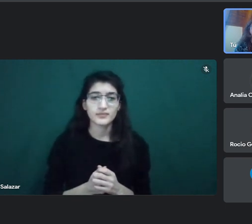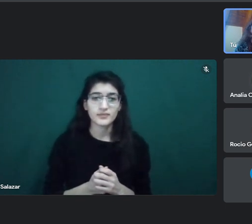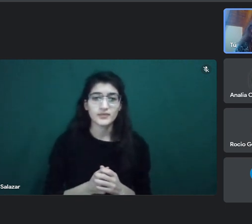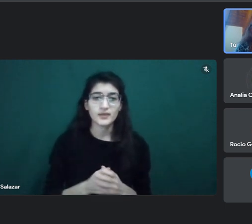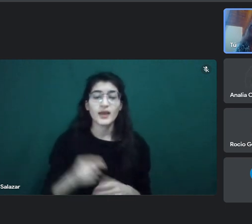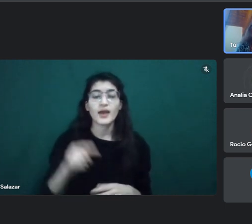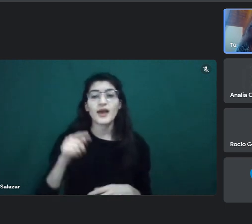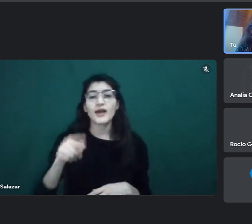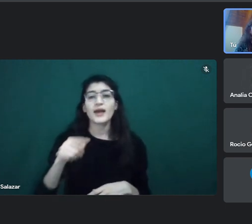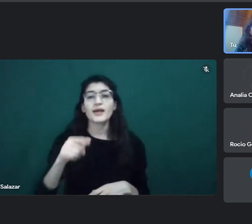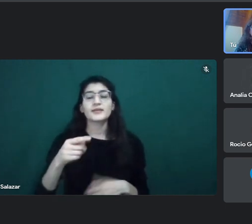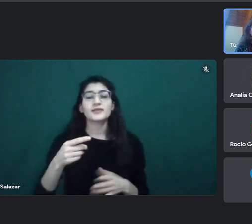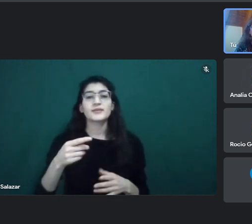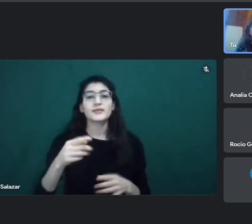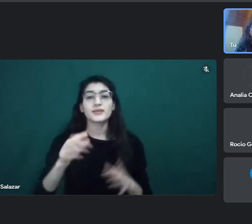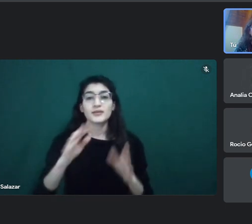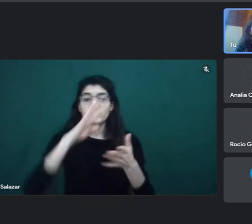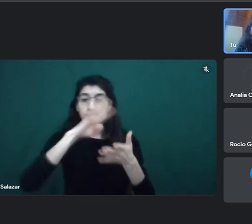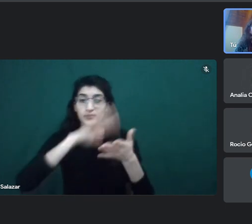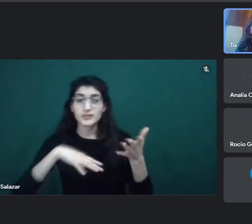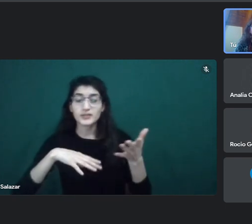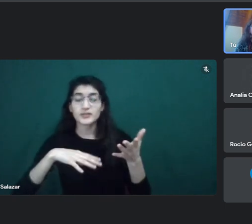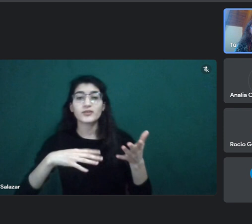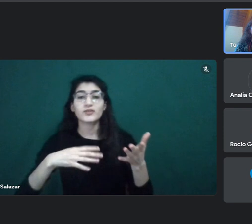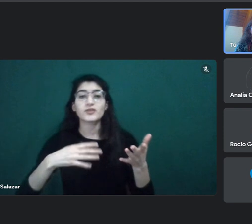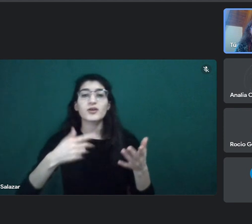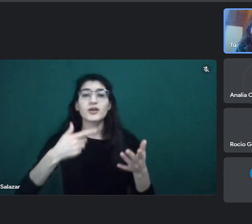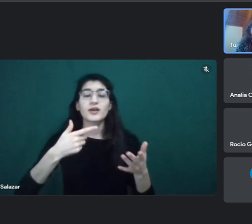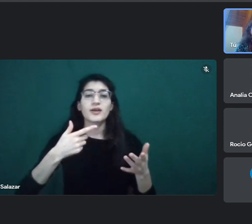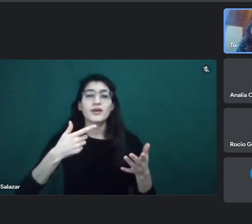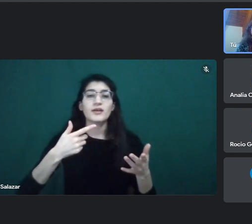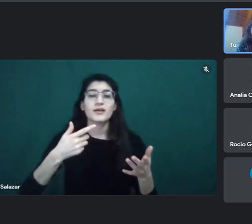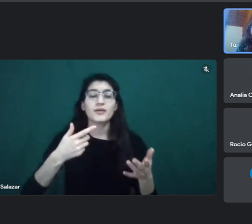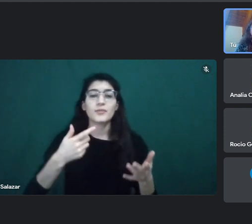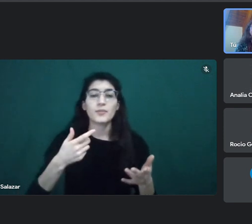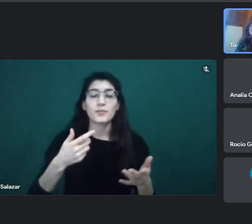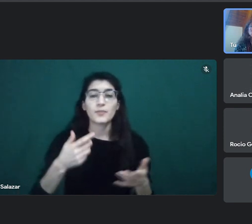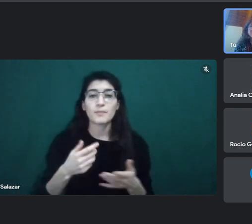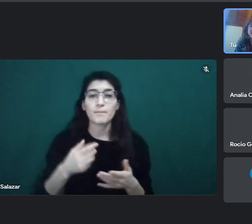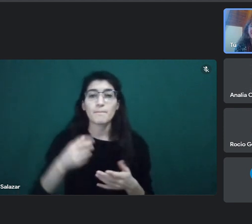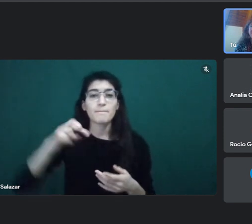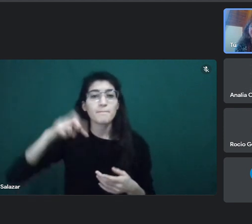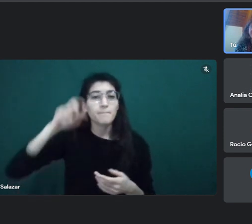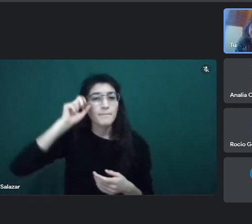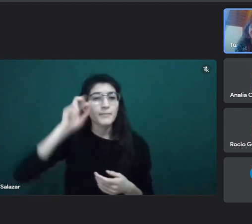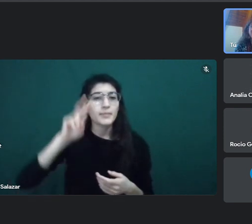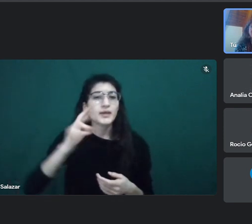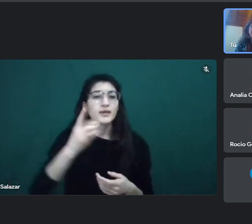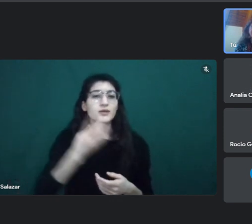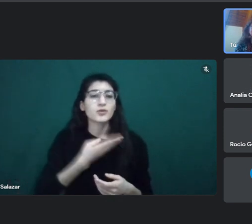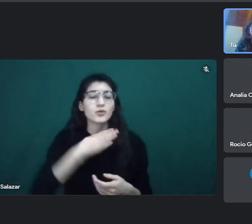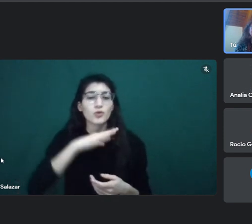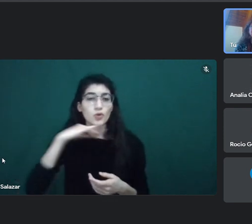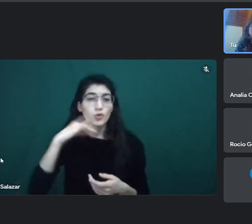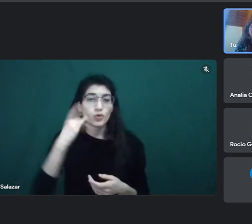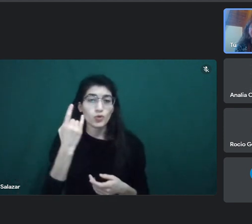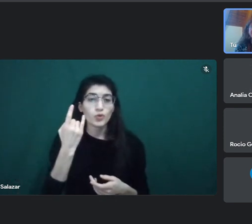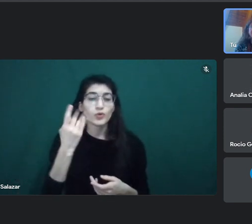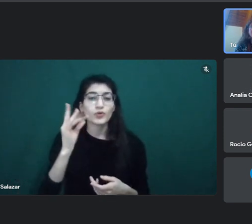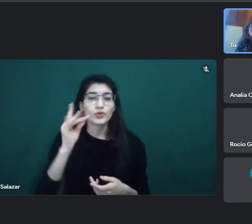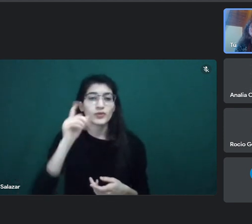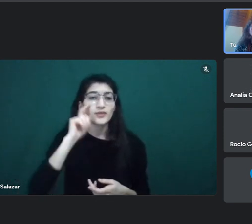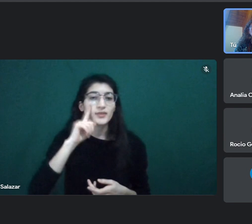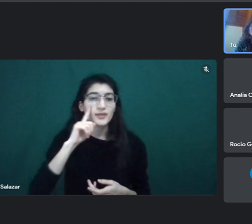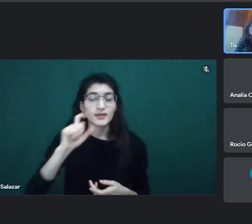ven perjudicados. También pueden traducirlo de distintas maneras, ¿sí? Y entonces, acá las frases verbales que